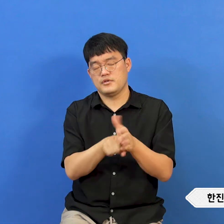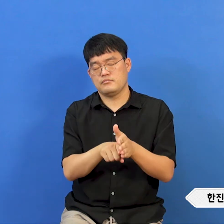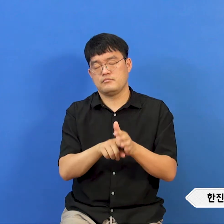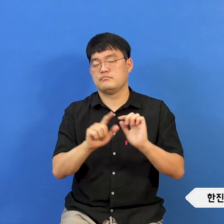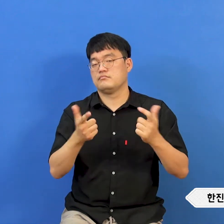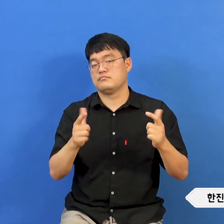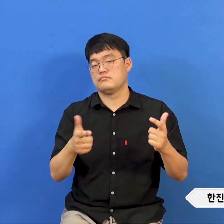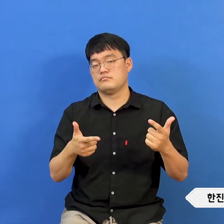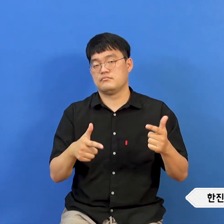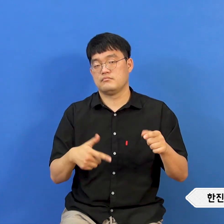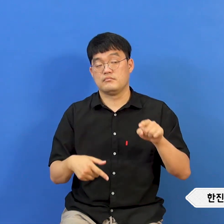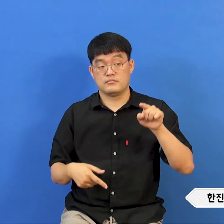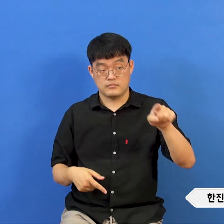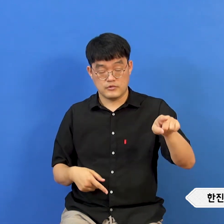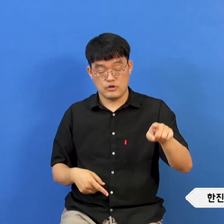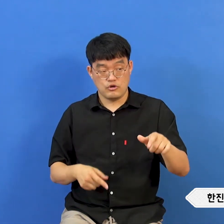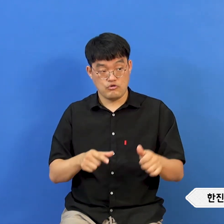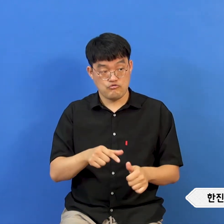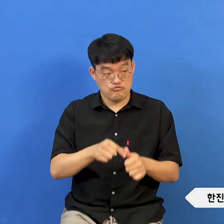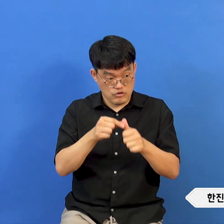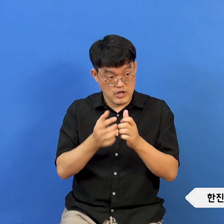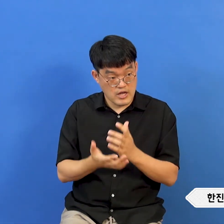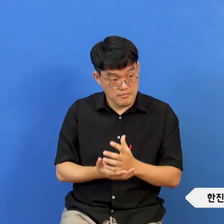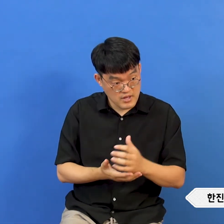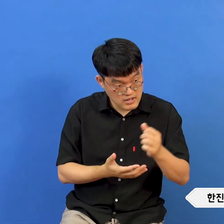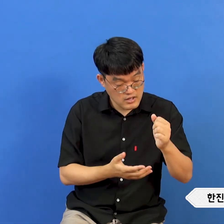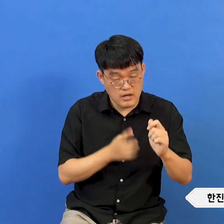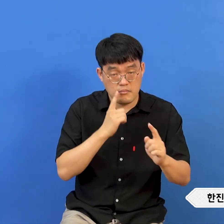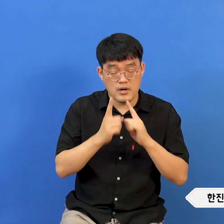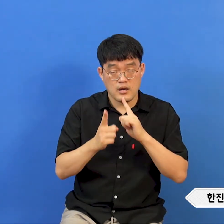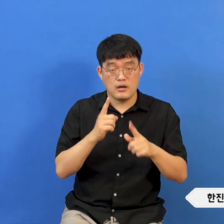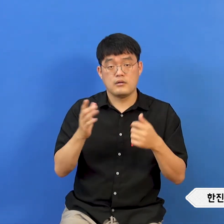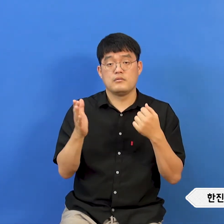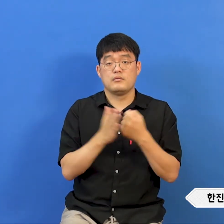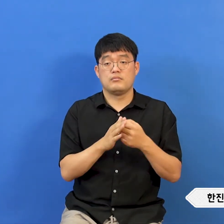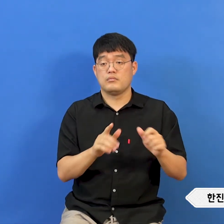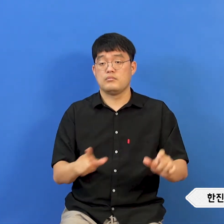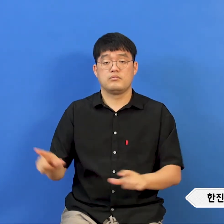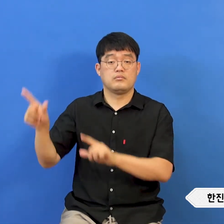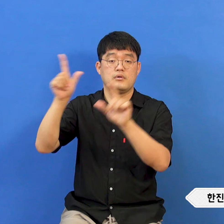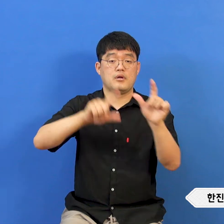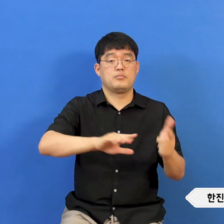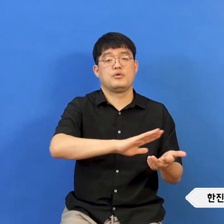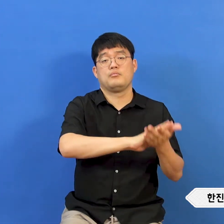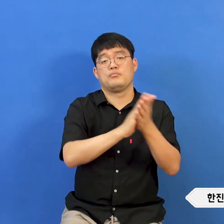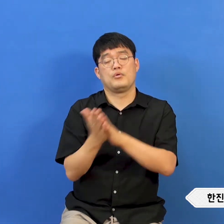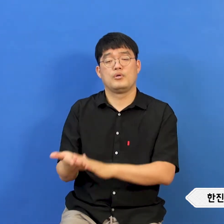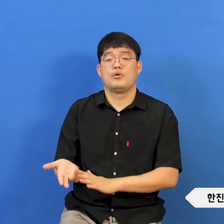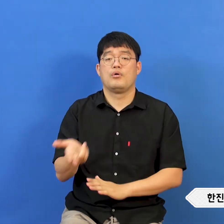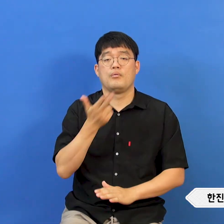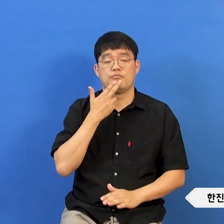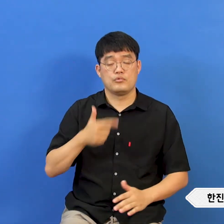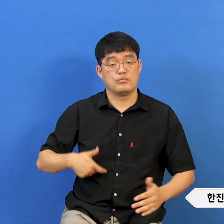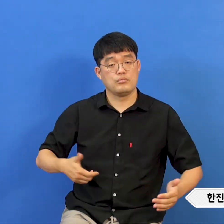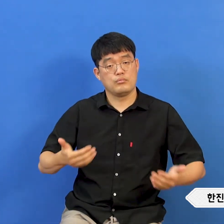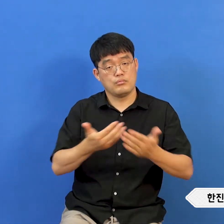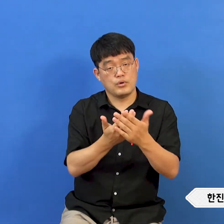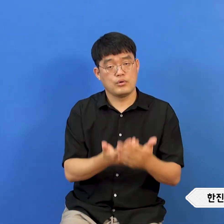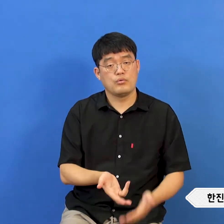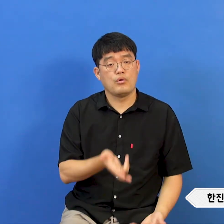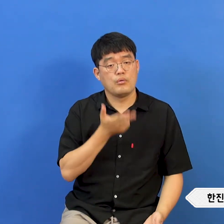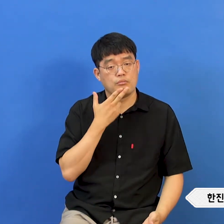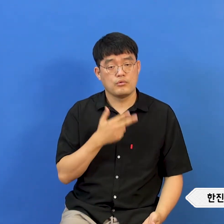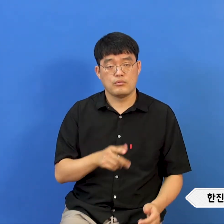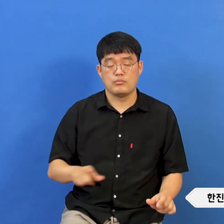그걸 가지고 구원 받았다고 막 이렇게 하니까 삶이 별로 변한 모습이 없는 거죠. 회개가 나오는 것도 아니고 무슨